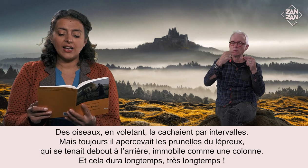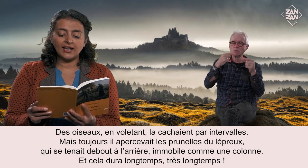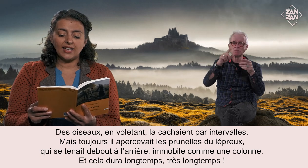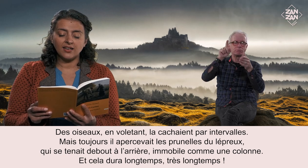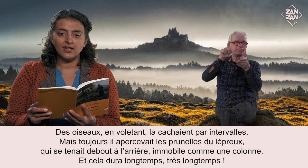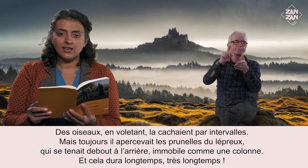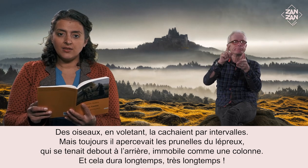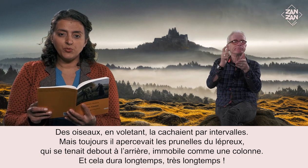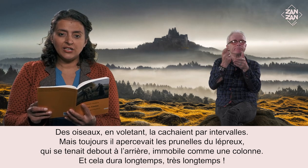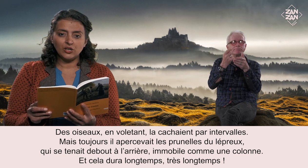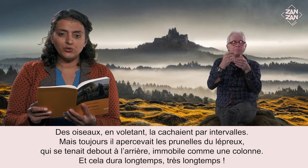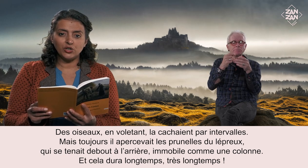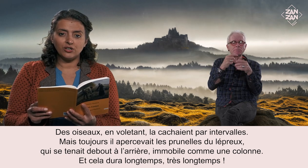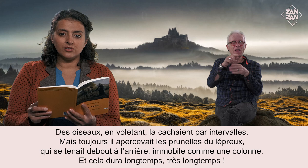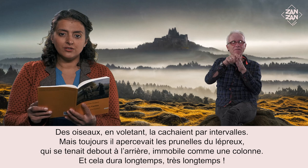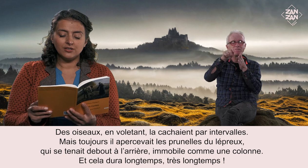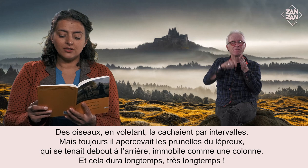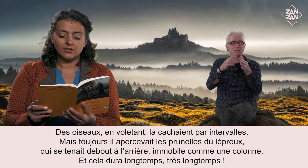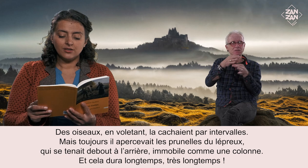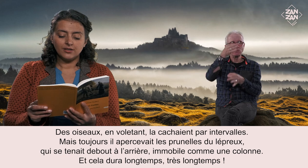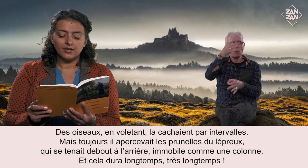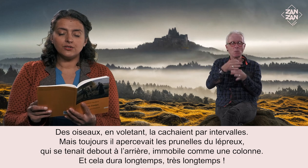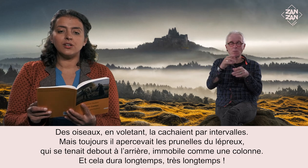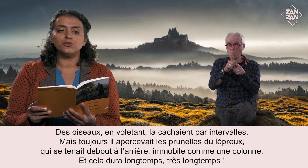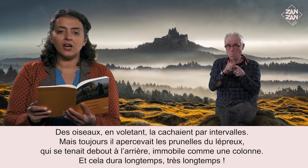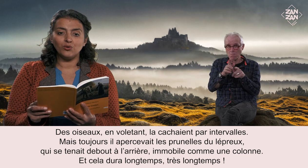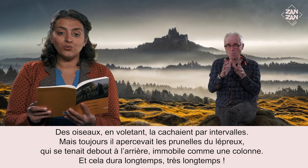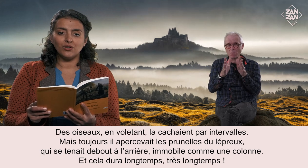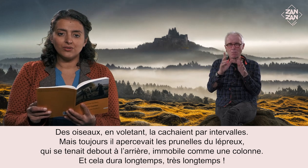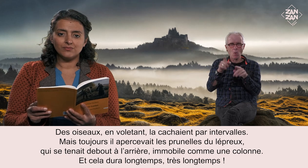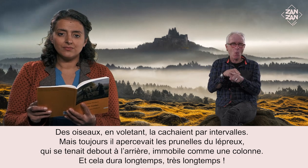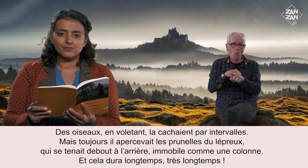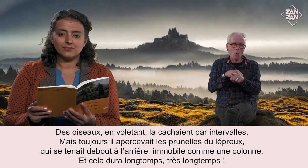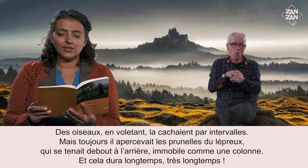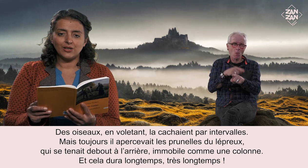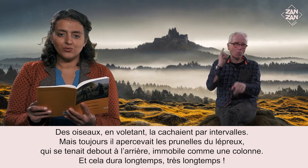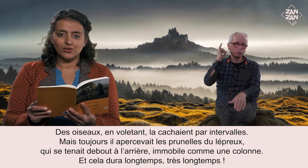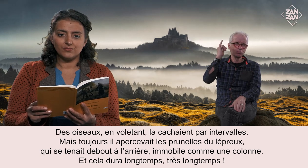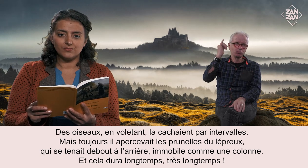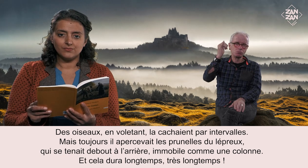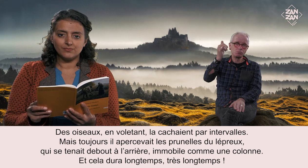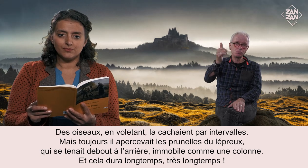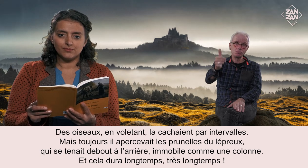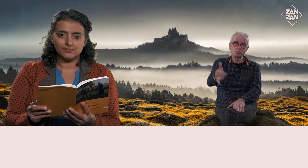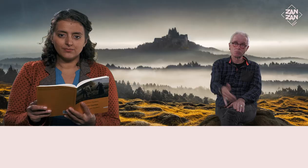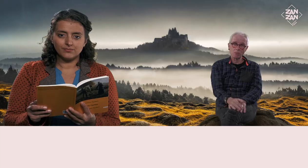debout à l'arrière, immobiles comme une colonne. Et cela dura longtemps, très longtemps.